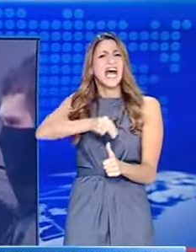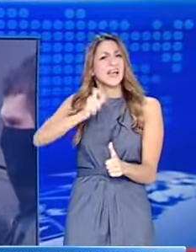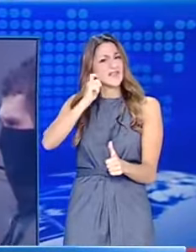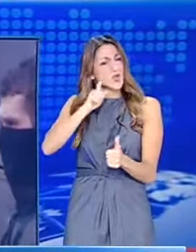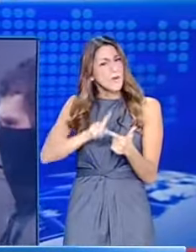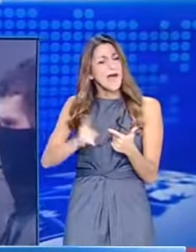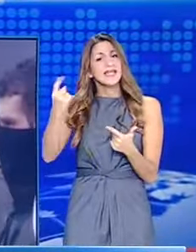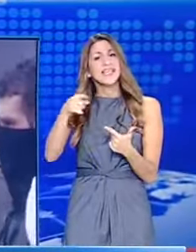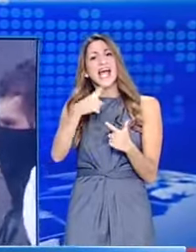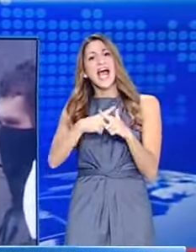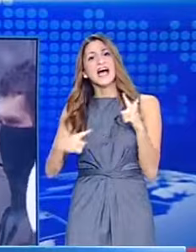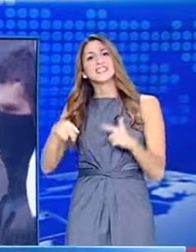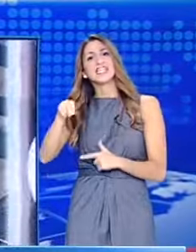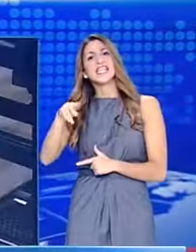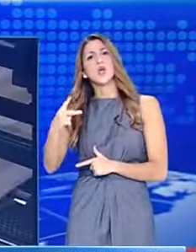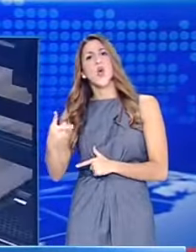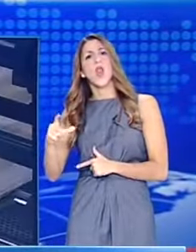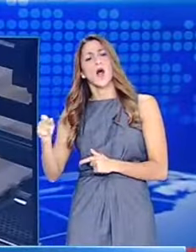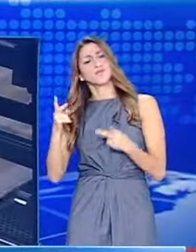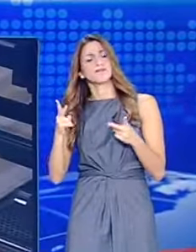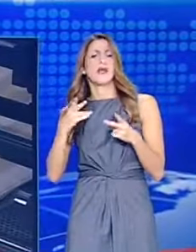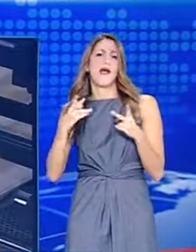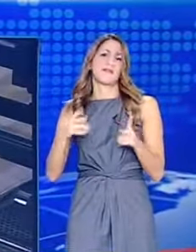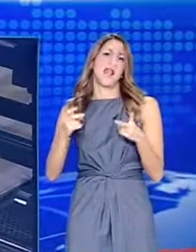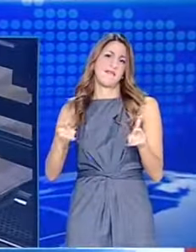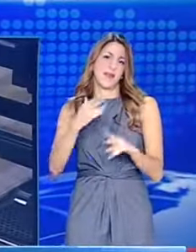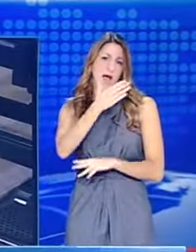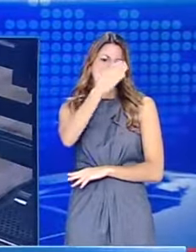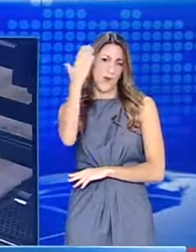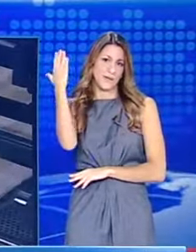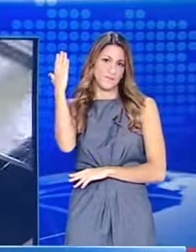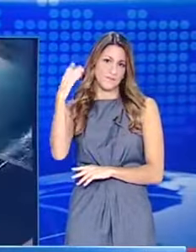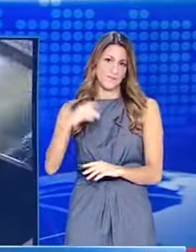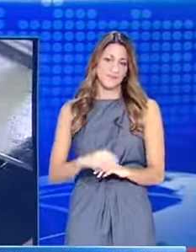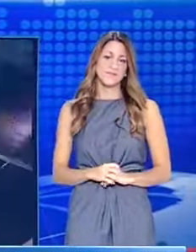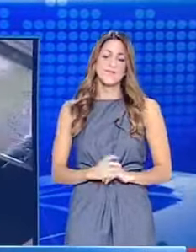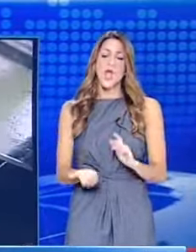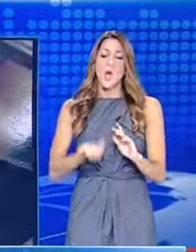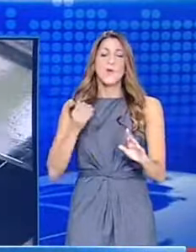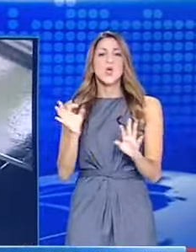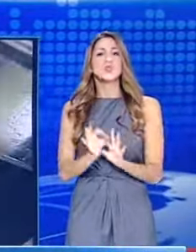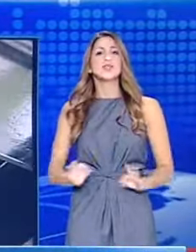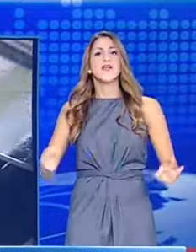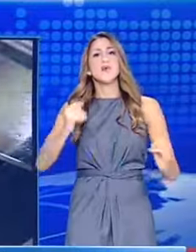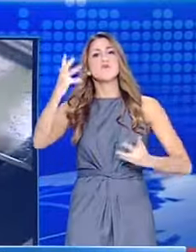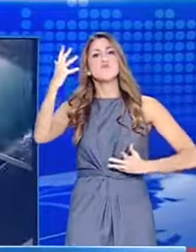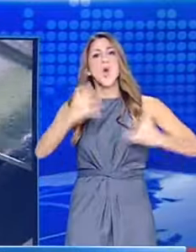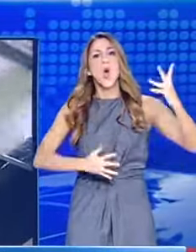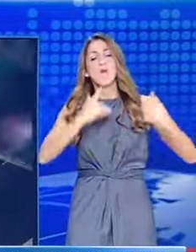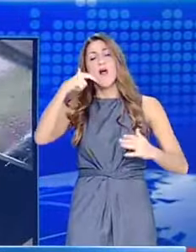χατζηνικολάου πρωτογενές πλεόνασμα ύψους 340 εκατομμυρίων για φέτος και 2,8